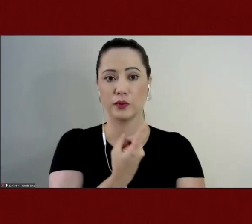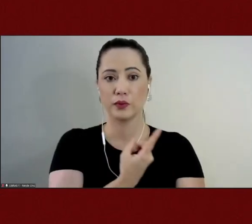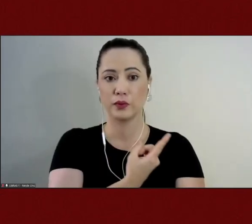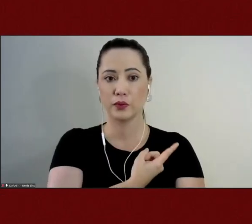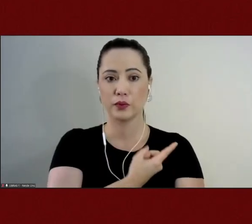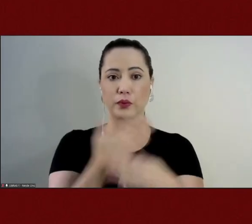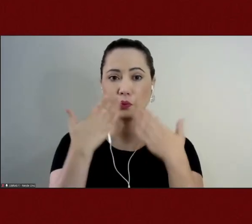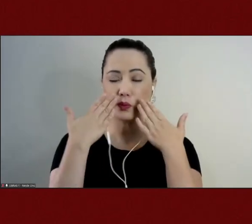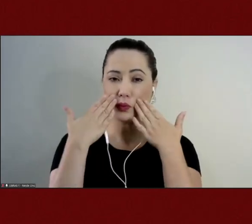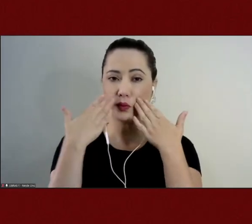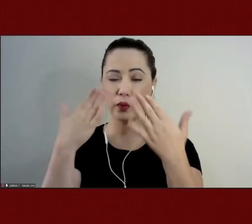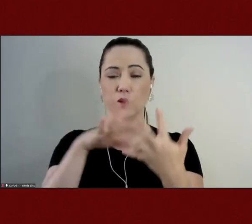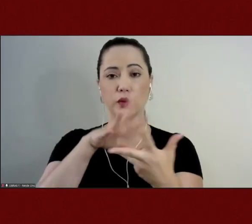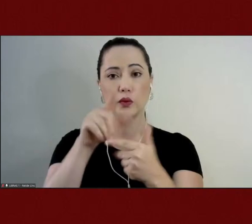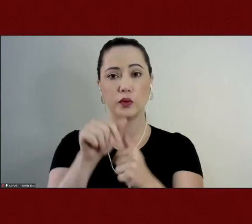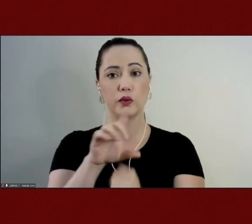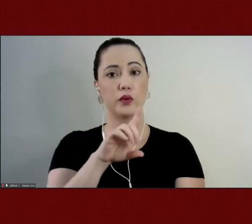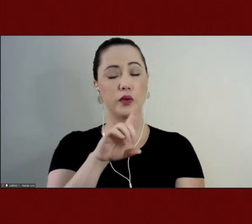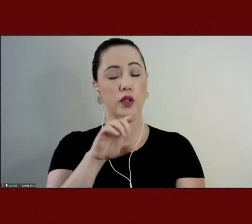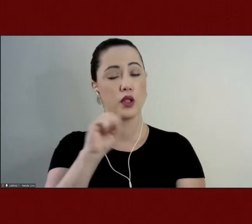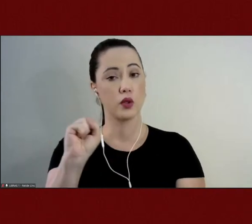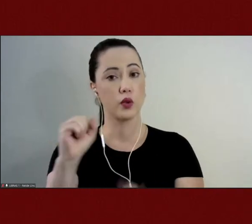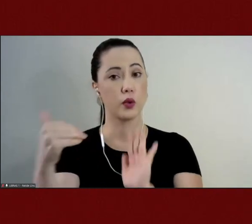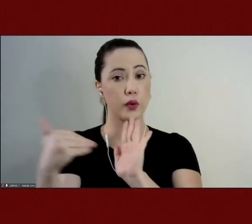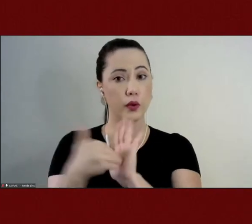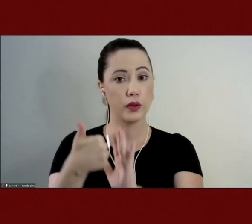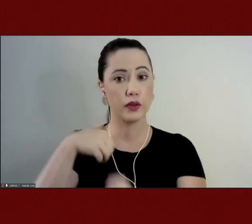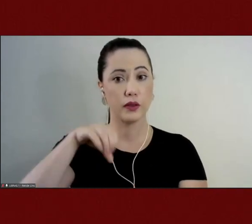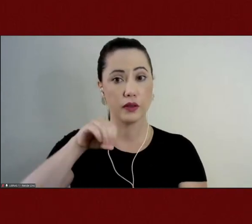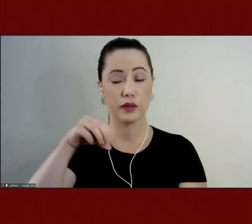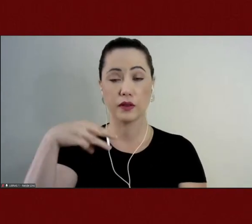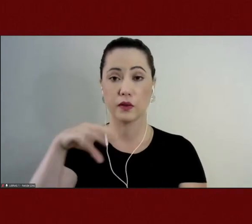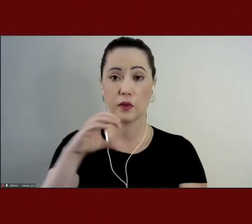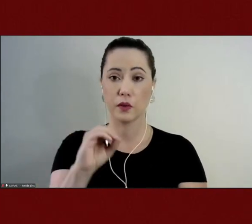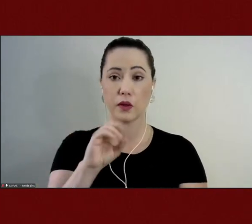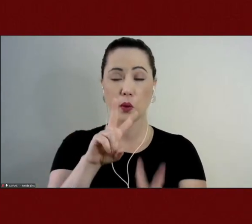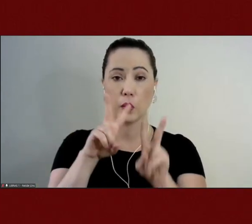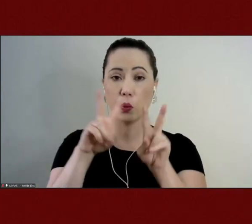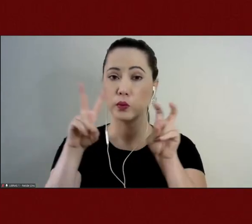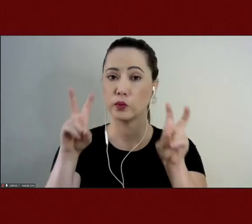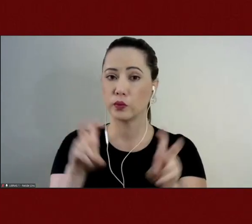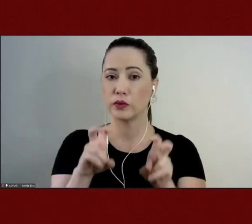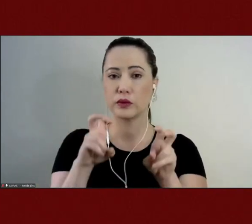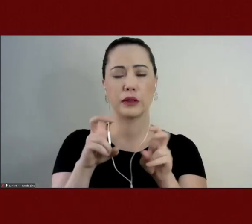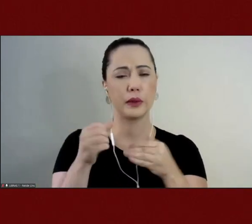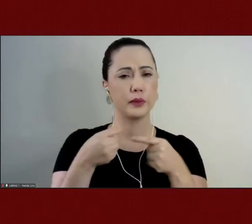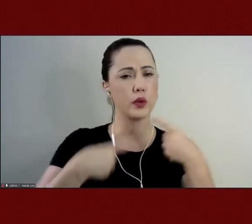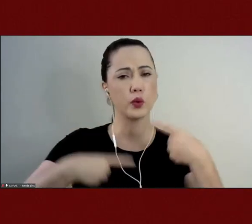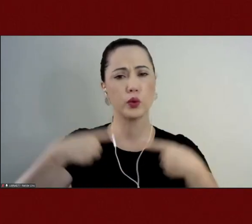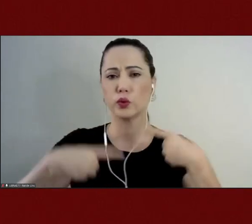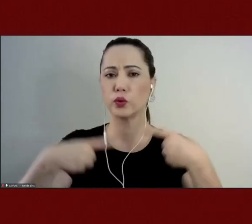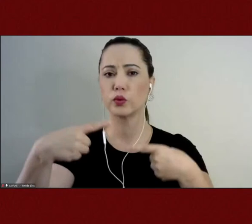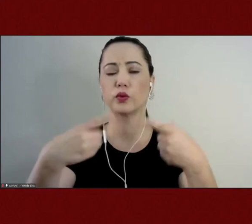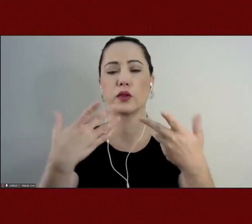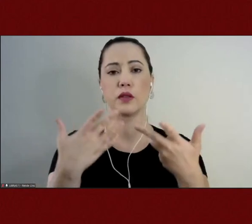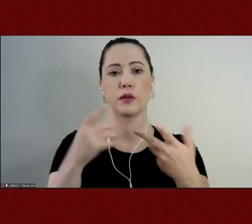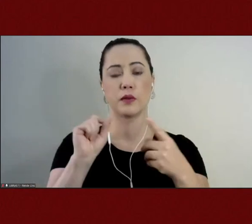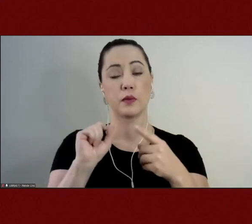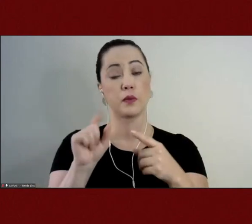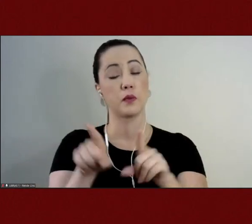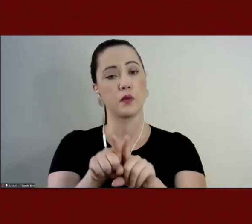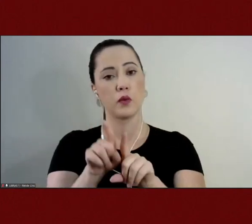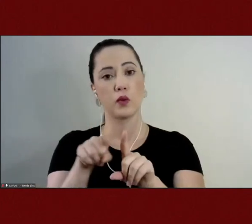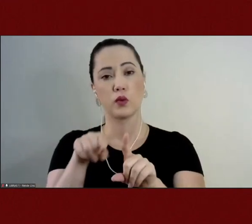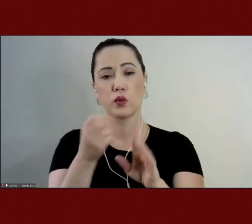internacional, que vai de 8 a 10 de março, com temas que vão discutir e em